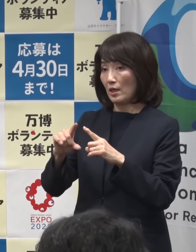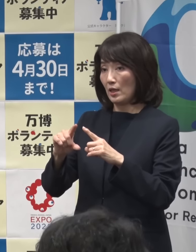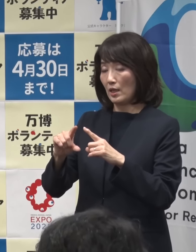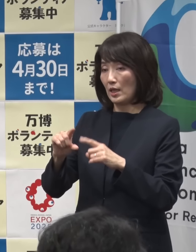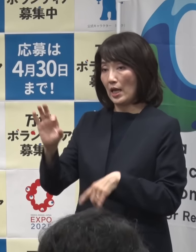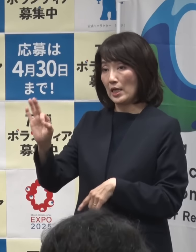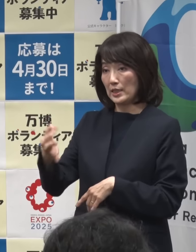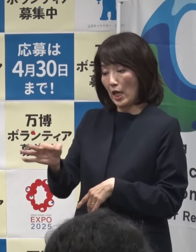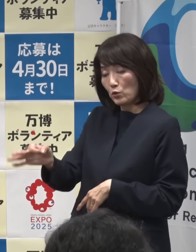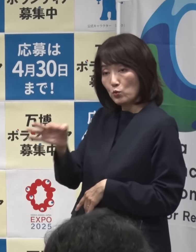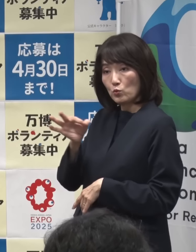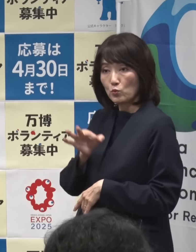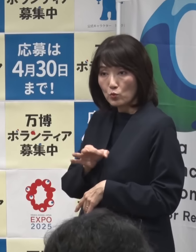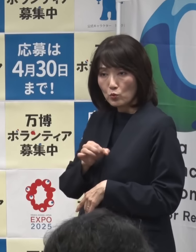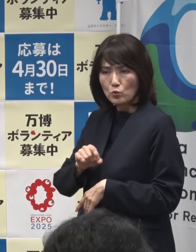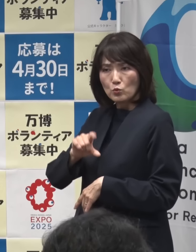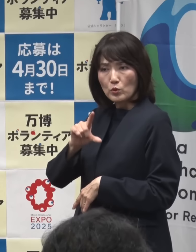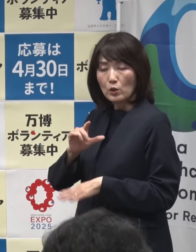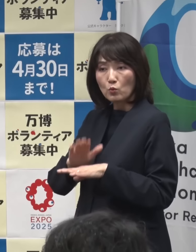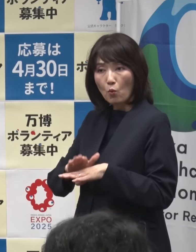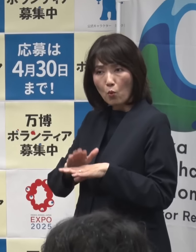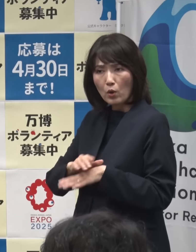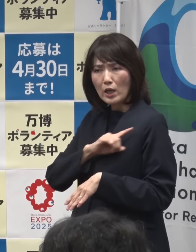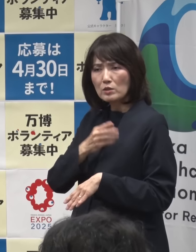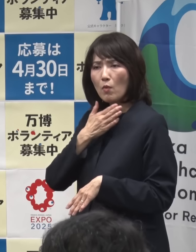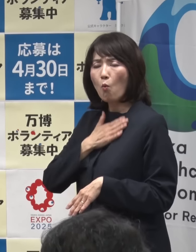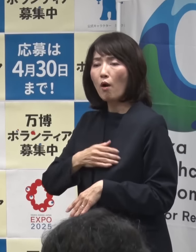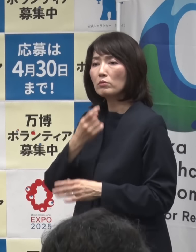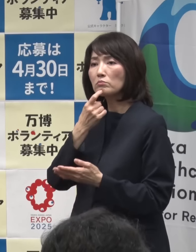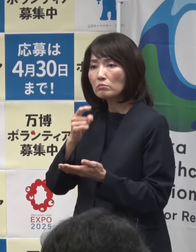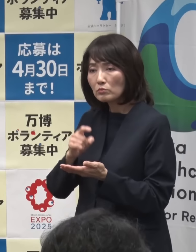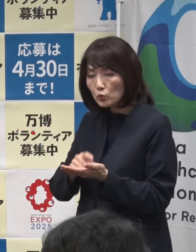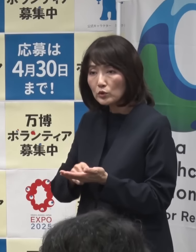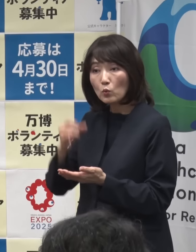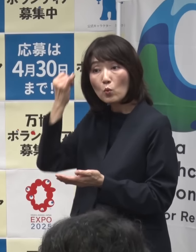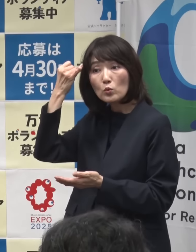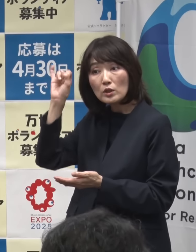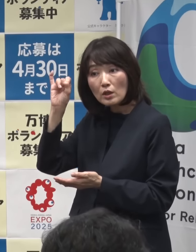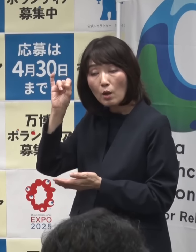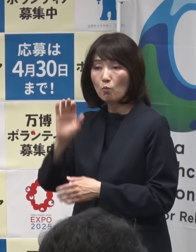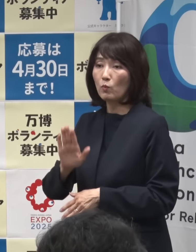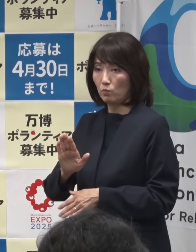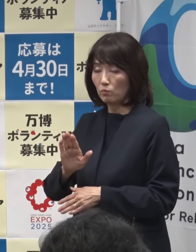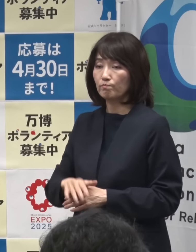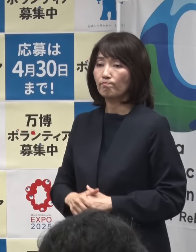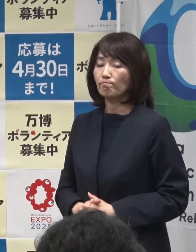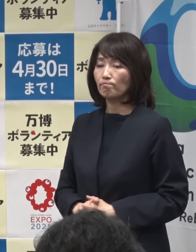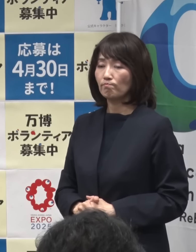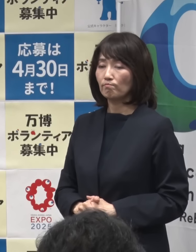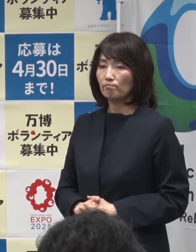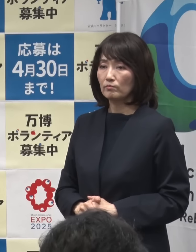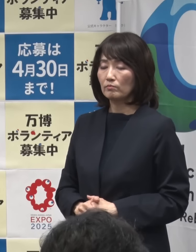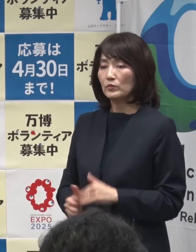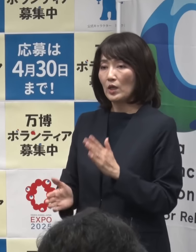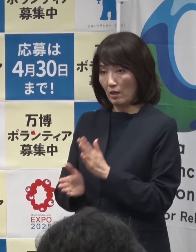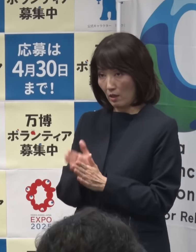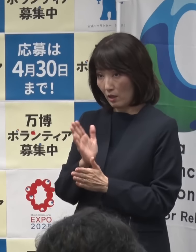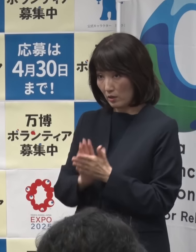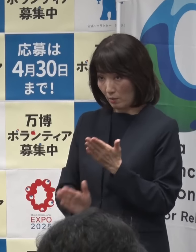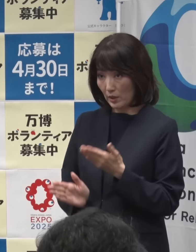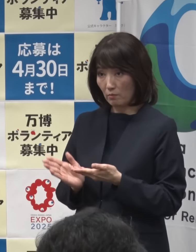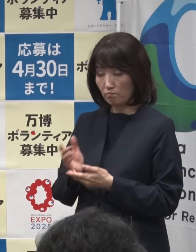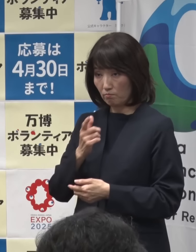収というかあの収入を増やすという方法が一番分かりやすいのではないかというご意見もありました。あの改めてなんですけれども